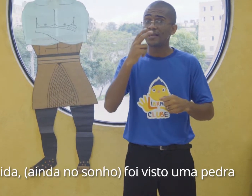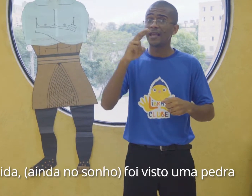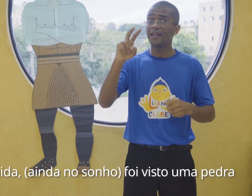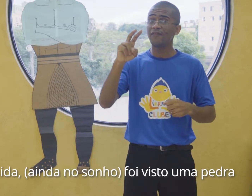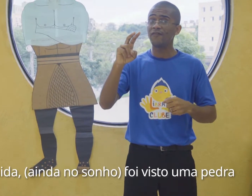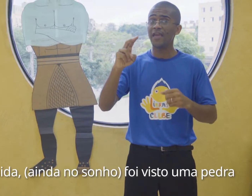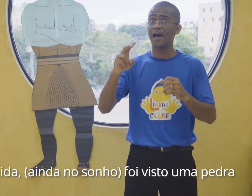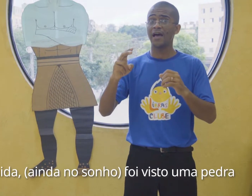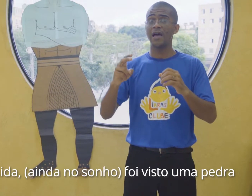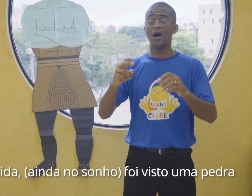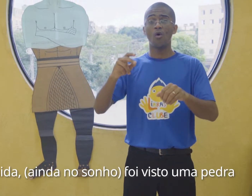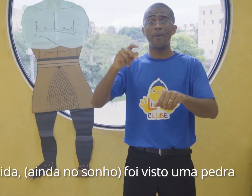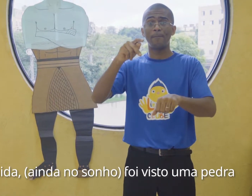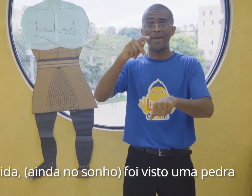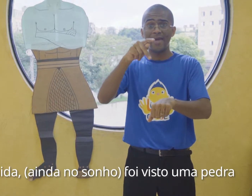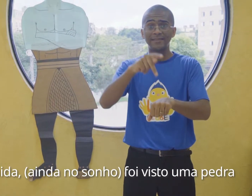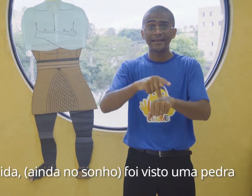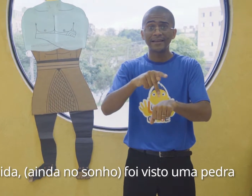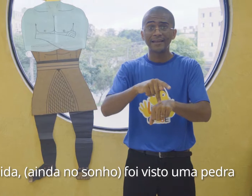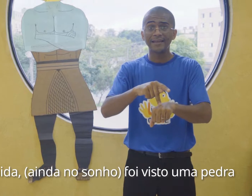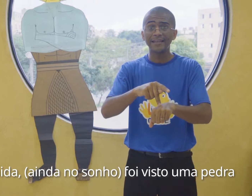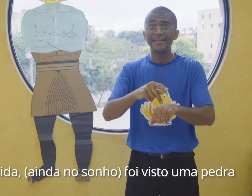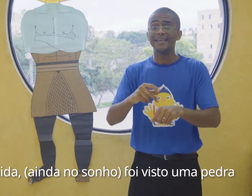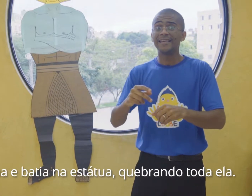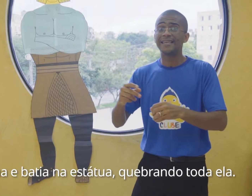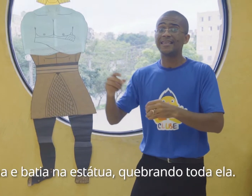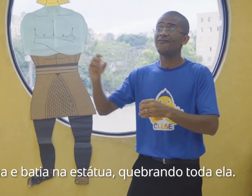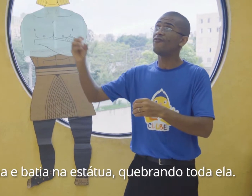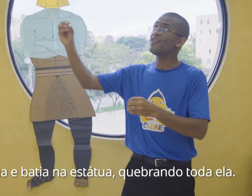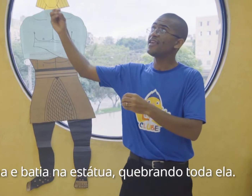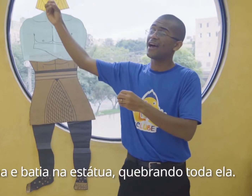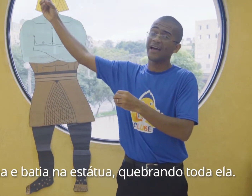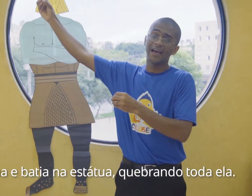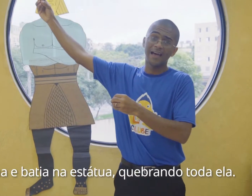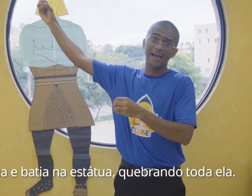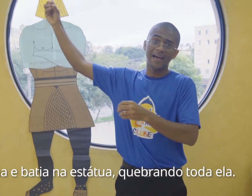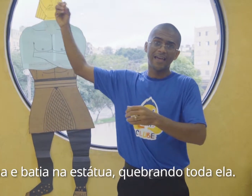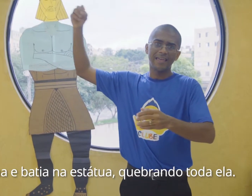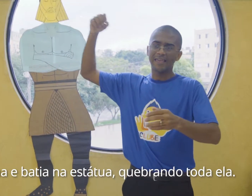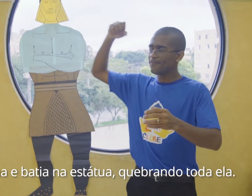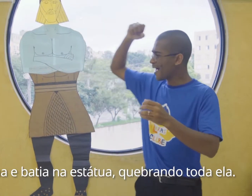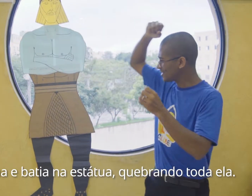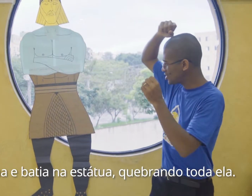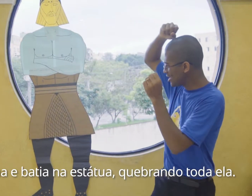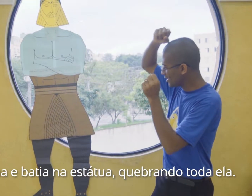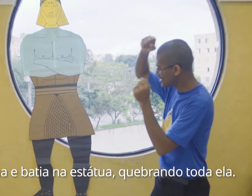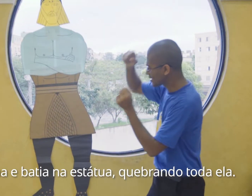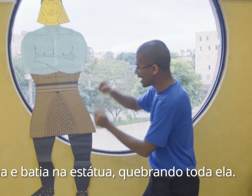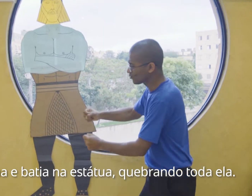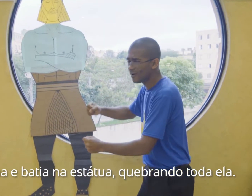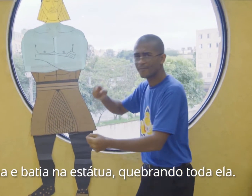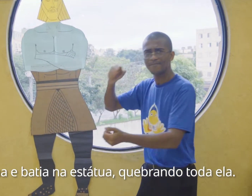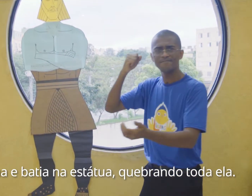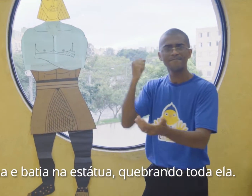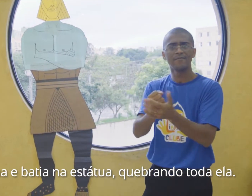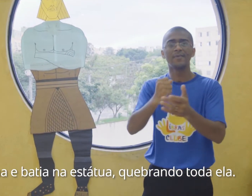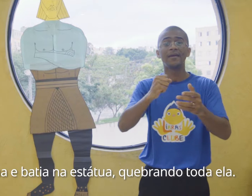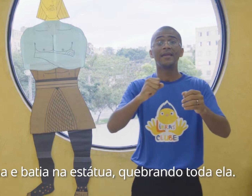ele via uma pedra que vinha e batia na estátua